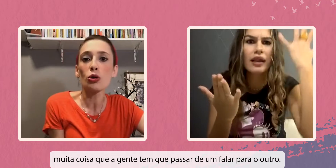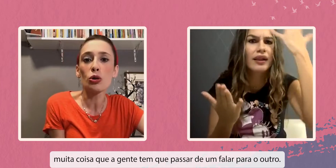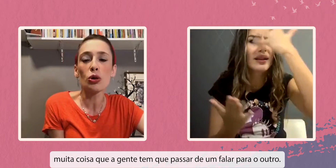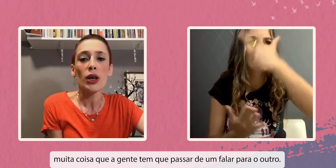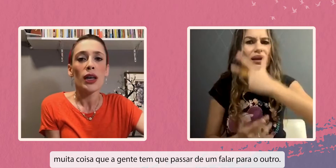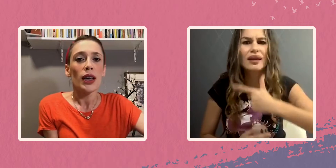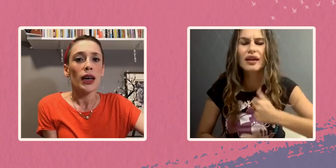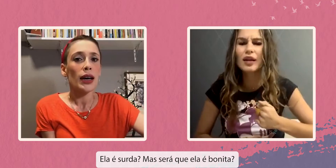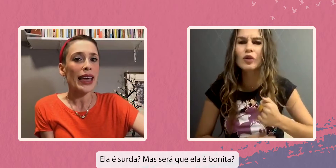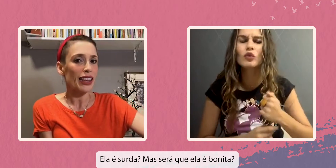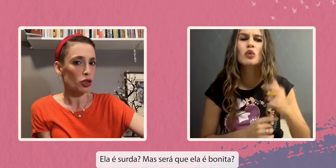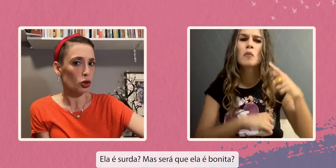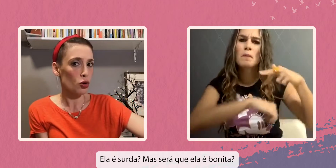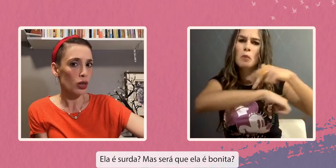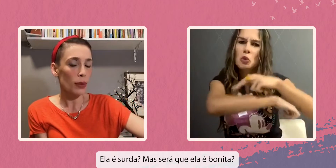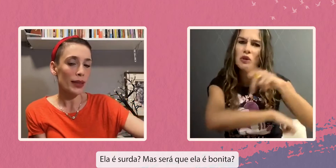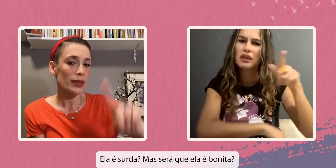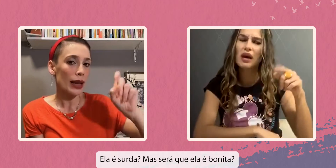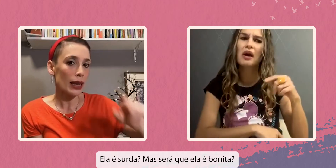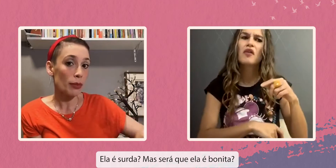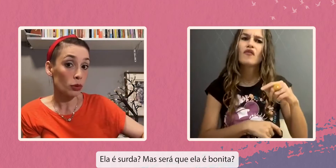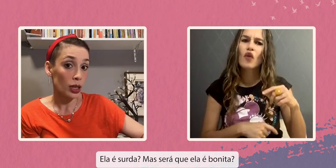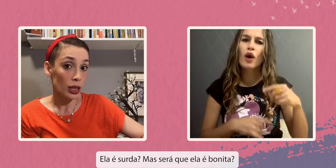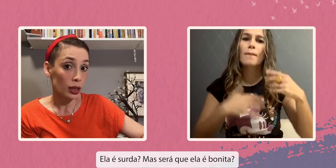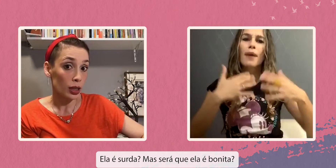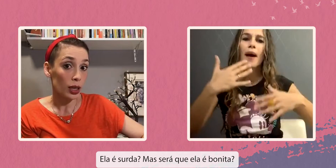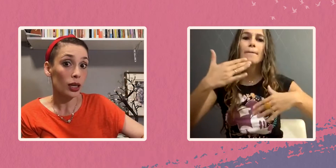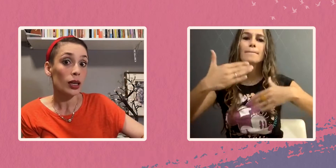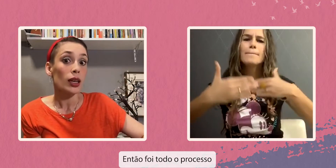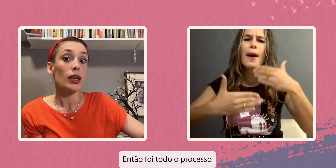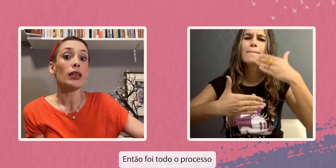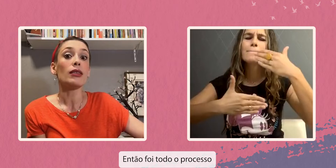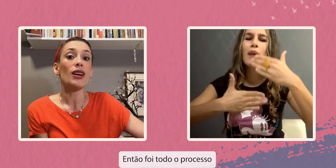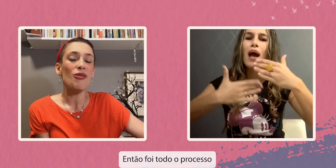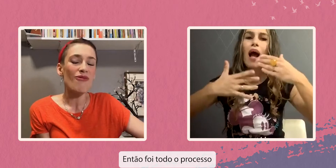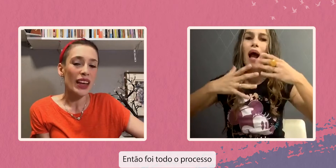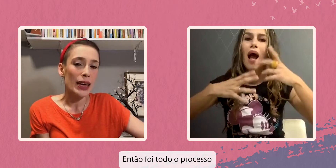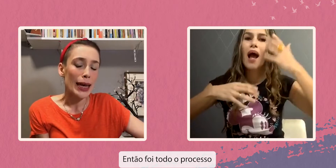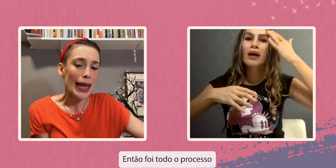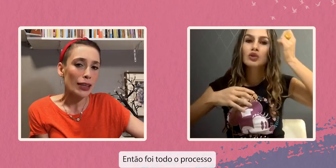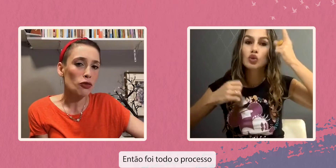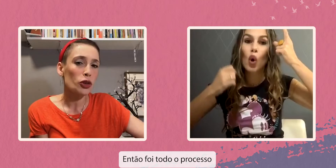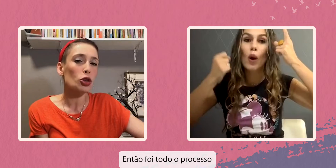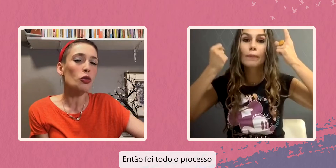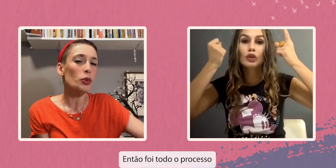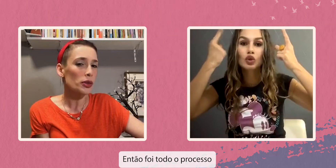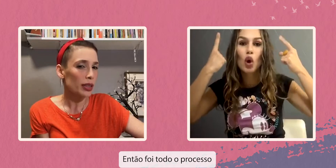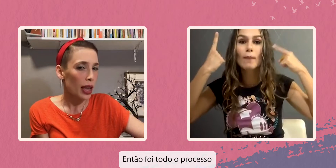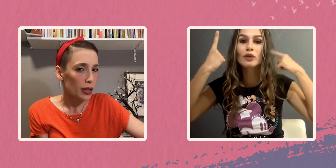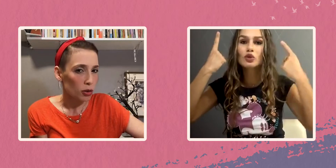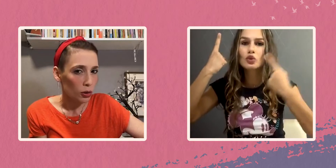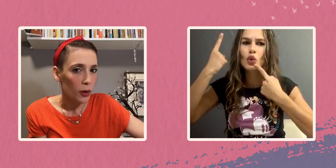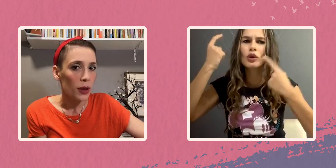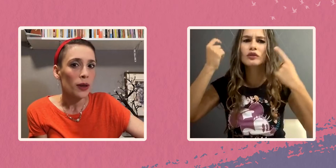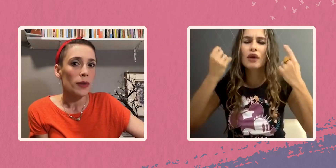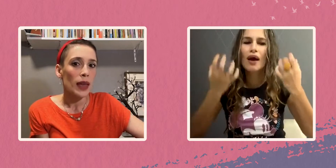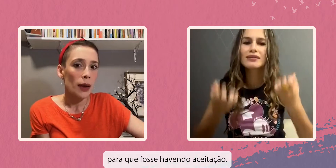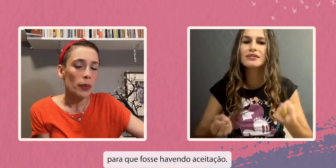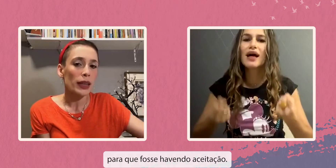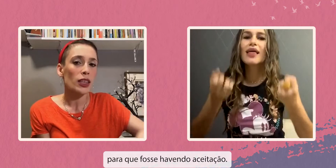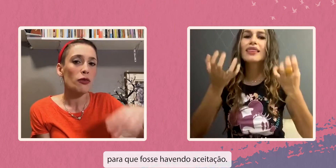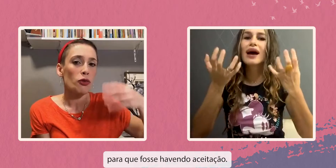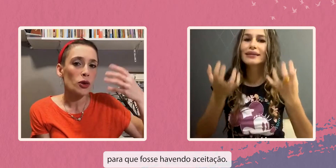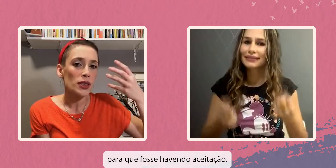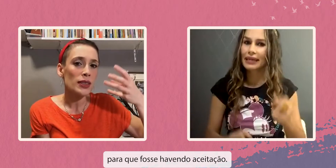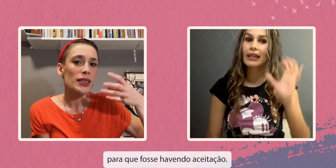o outro. Ela é surda, mas será que ela acredita? Então, esse foi todo um processo,